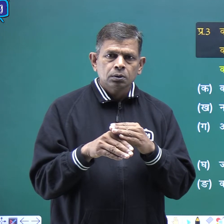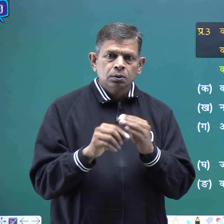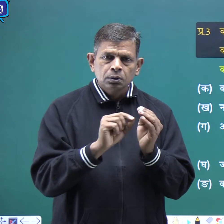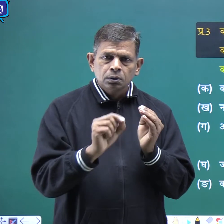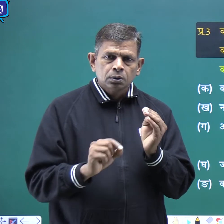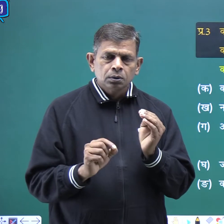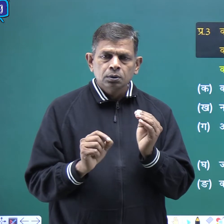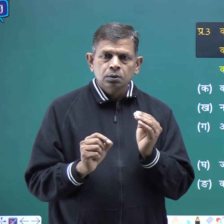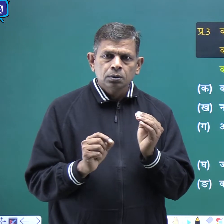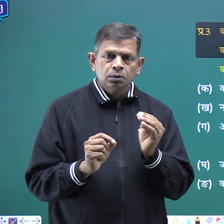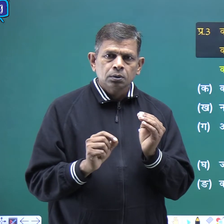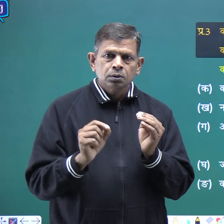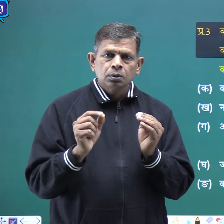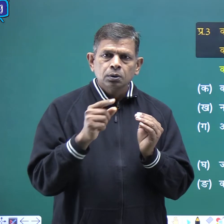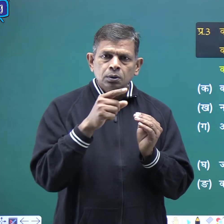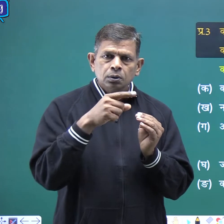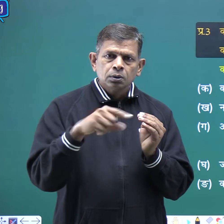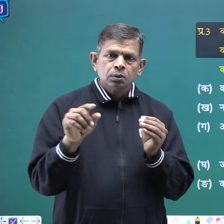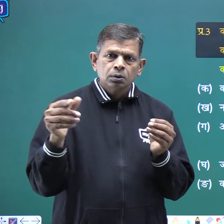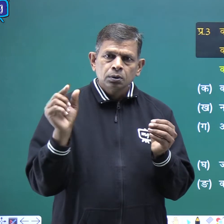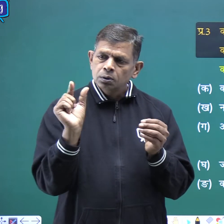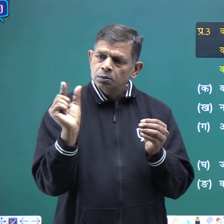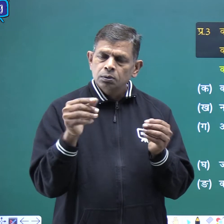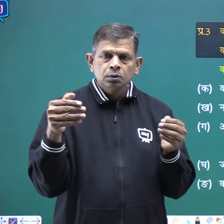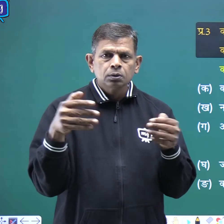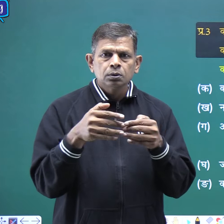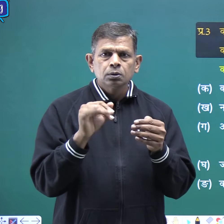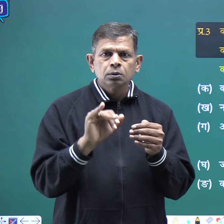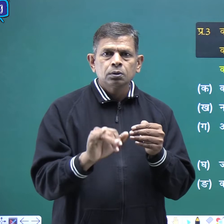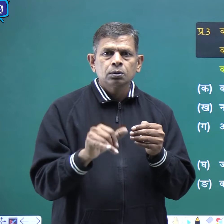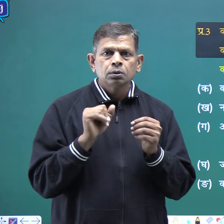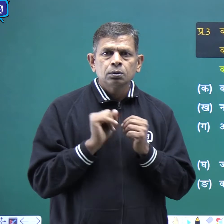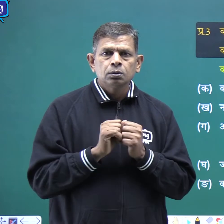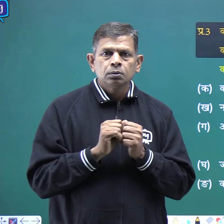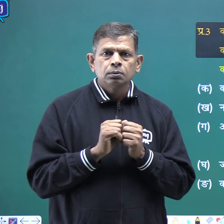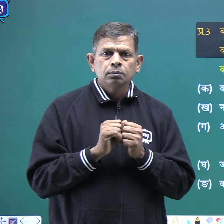दिए गए सही शब्दों से करना है।